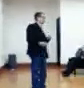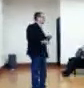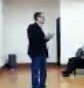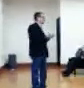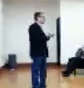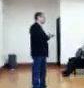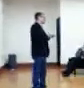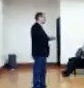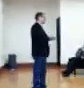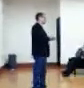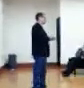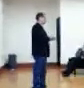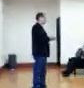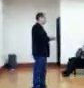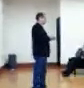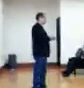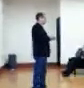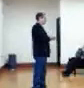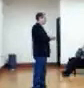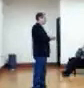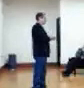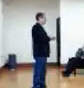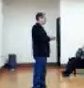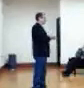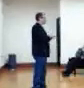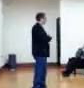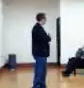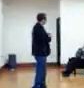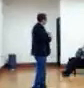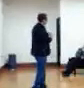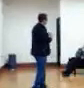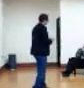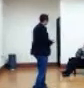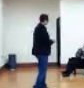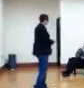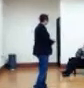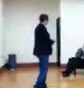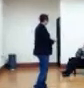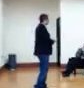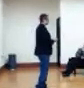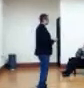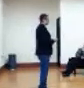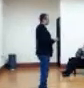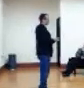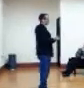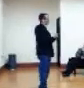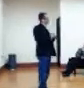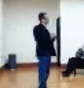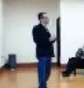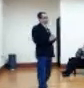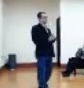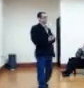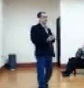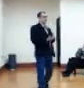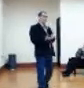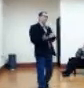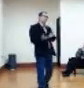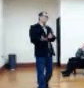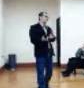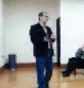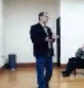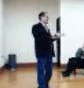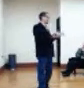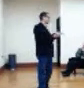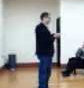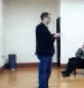como oyentes, ¿y tú qué haces aquí, verdad? Enseñándome señas de mi lenguaje nativo, ¿cómo va a ser eso, verdad? Pero él sí tiene esa